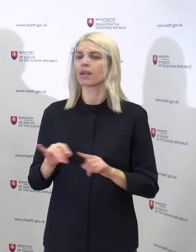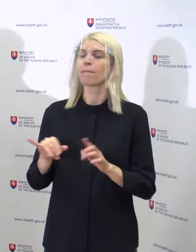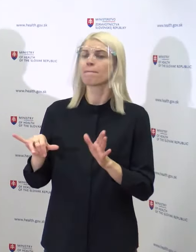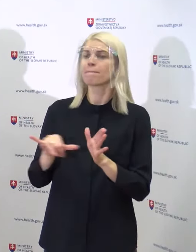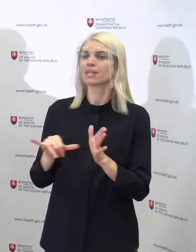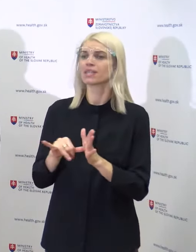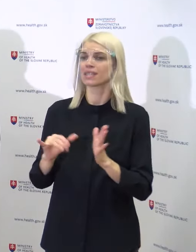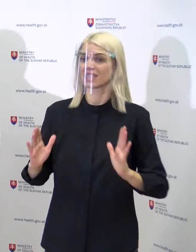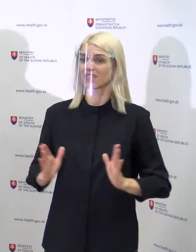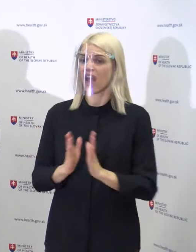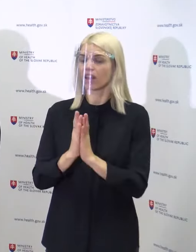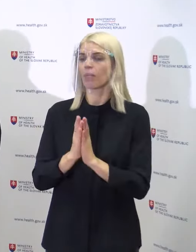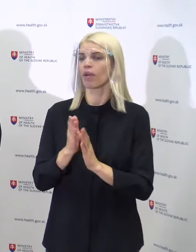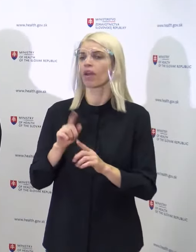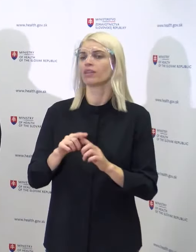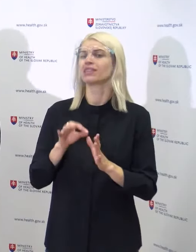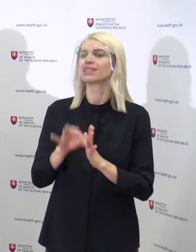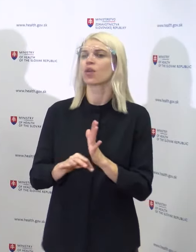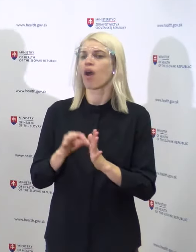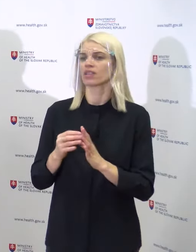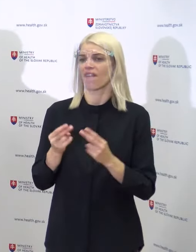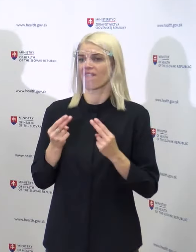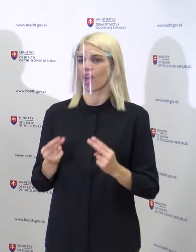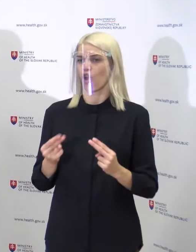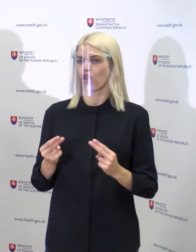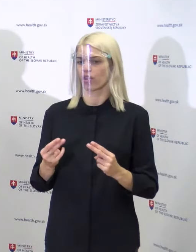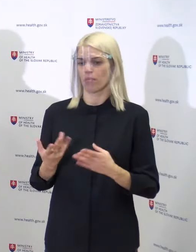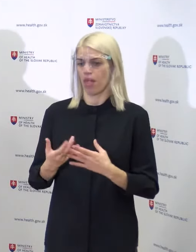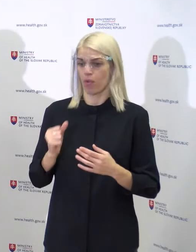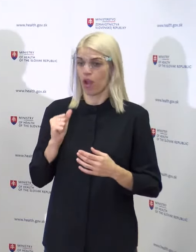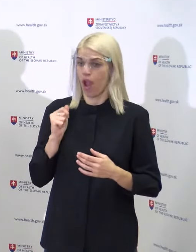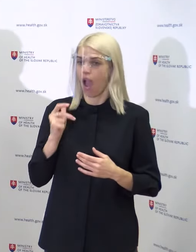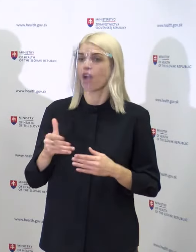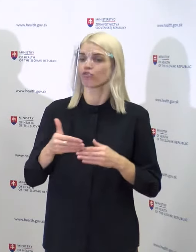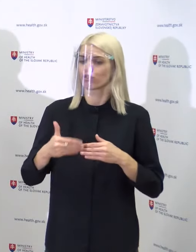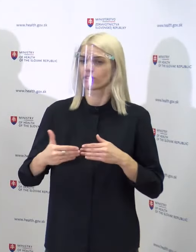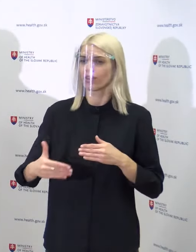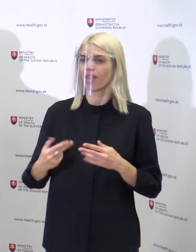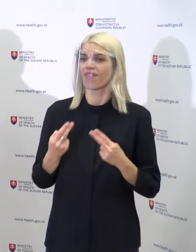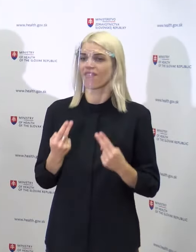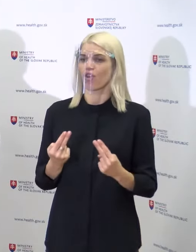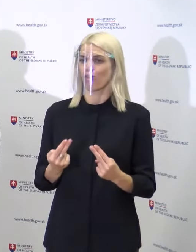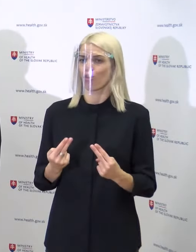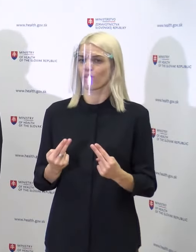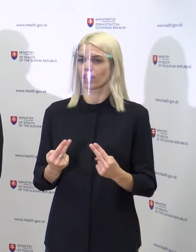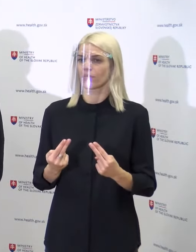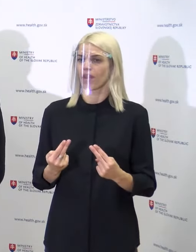sviatkami vyhodnotíme, ale však my tú situáciu vyhodnocujeme stále, tak vyhodnotíme s nejakým zase